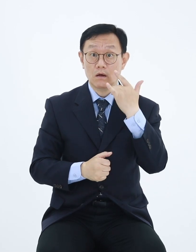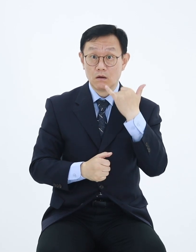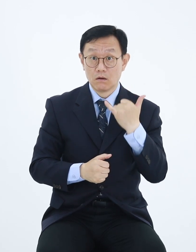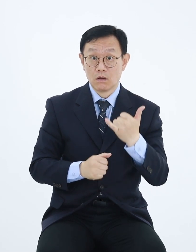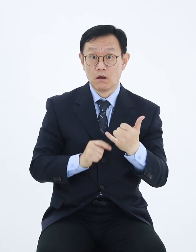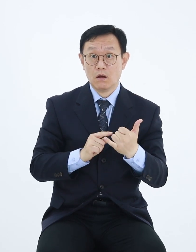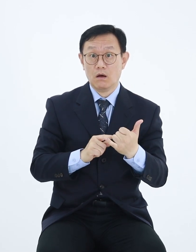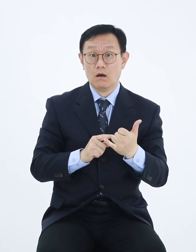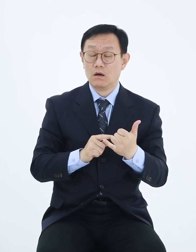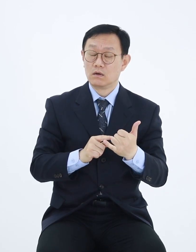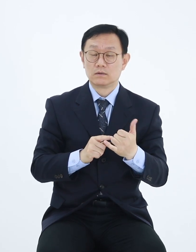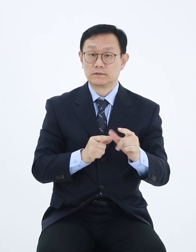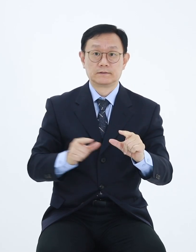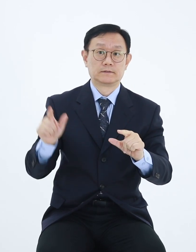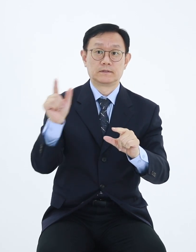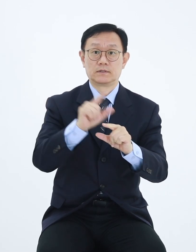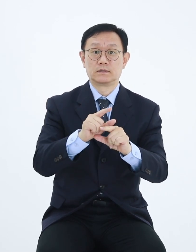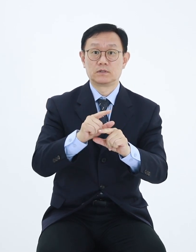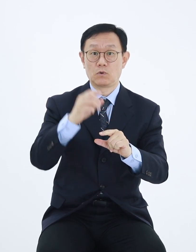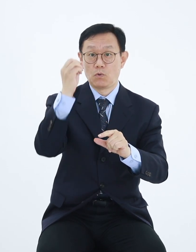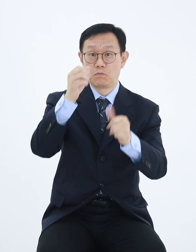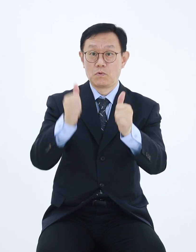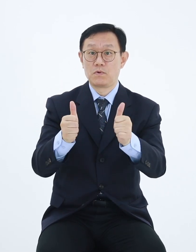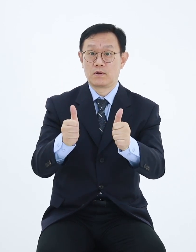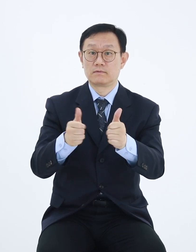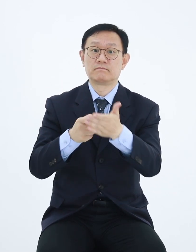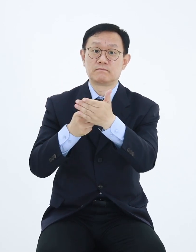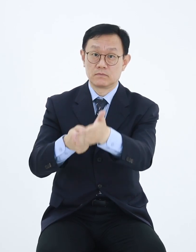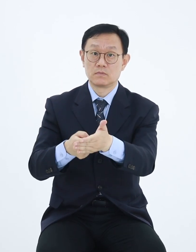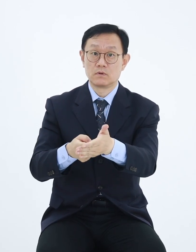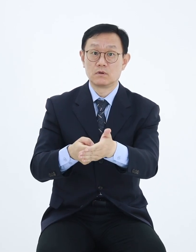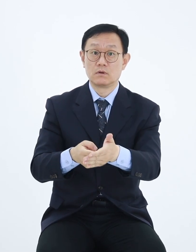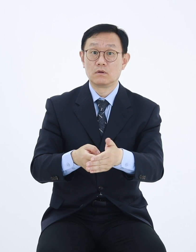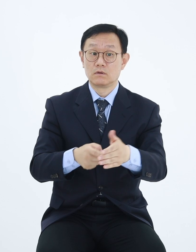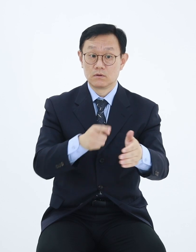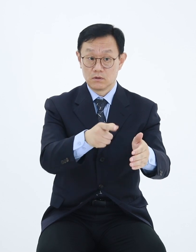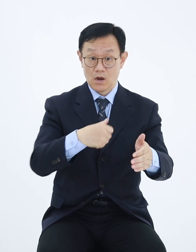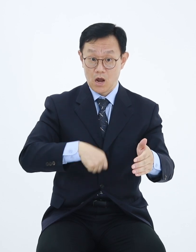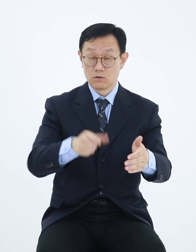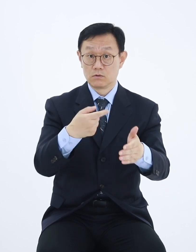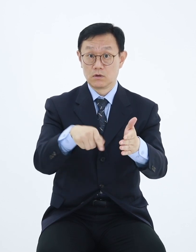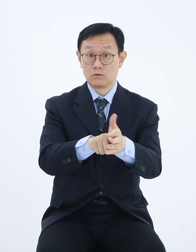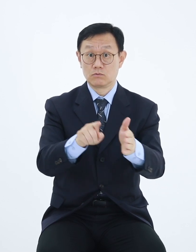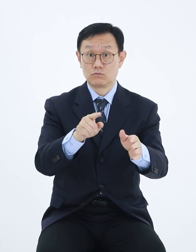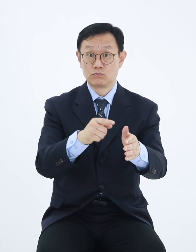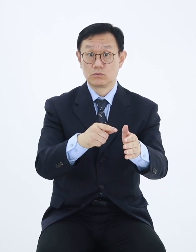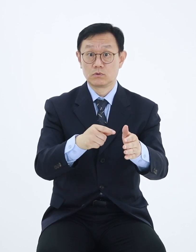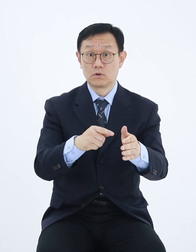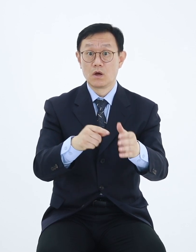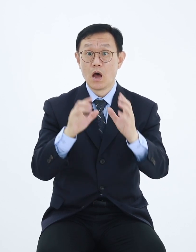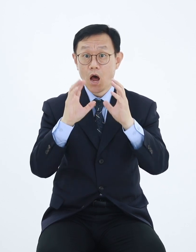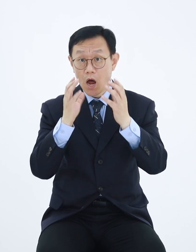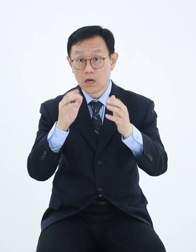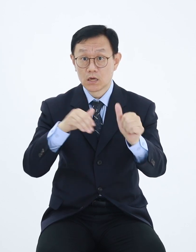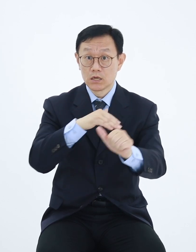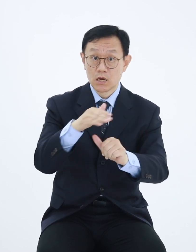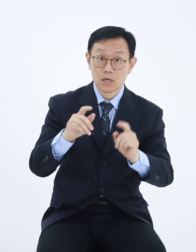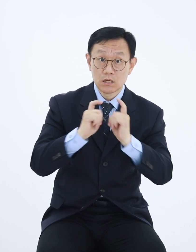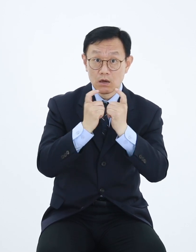고등법원의 항소에 지붕에 유일한 목적이 b씨의 안전이며 b씨 장애와 개인적인 상황을 고려해 줄 것을